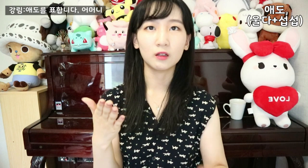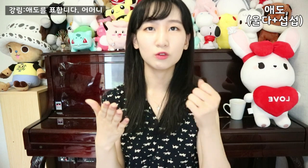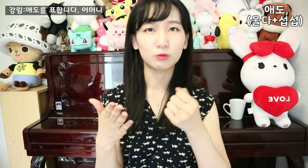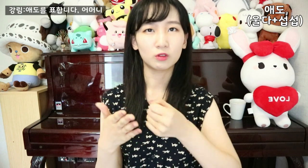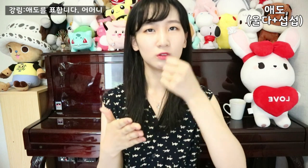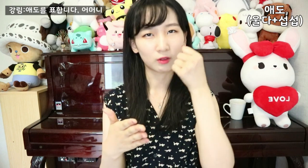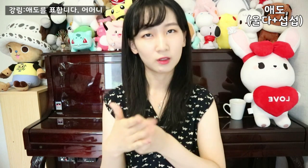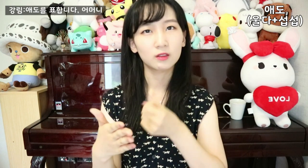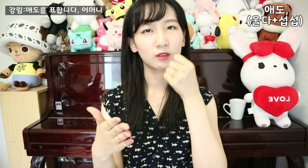손바닥에다가 주먹을 이렇게